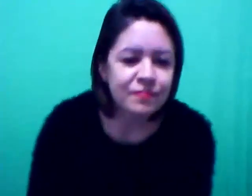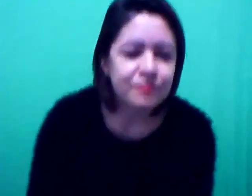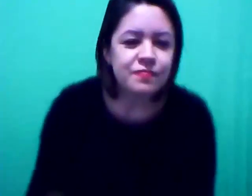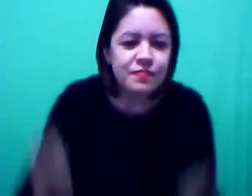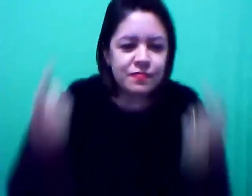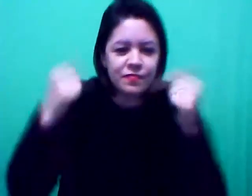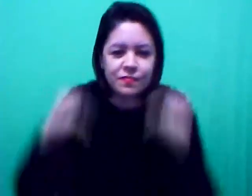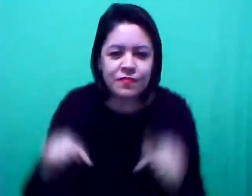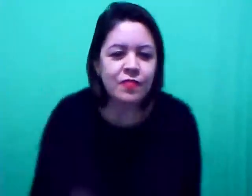após dia.